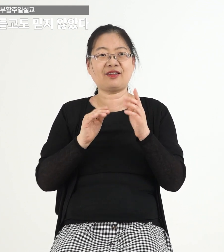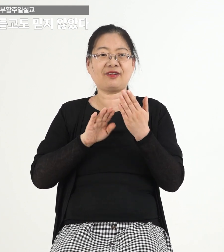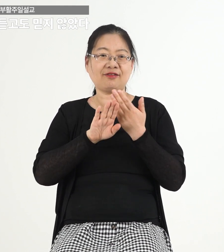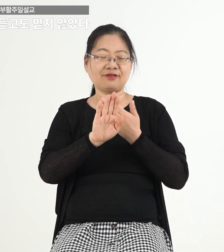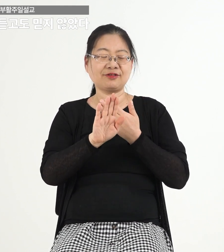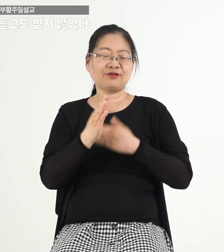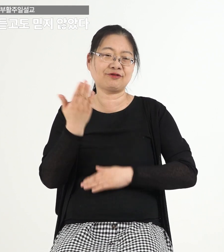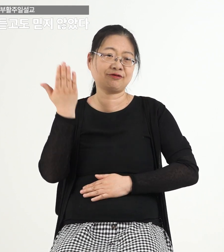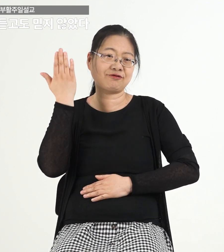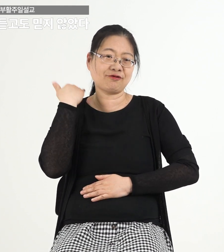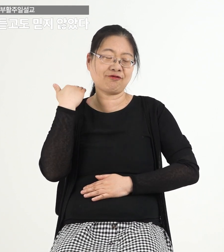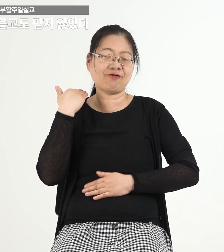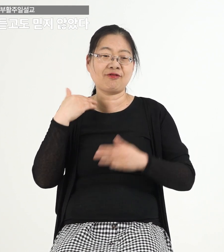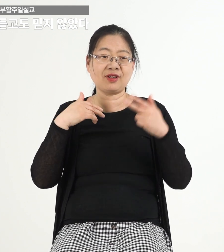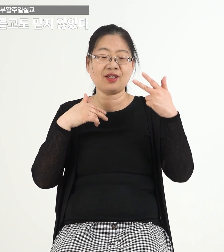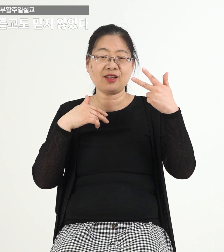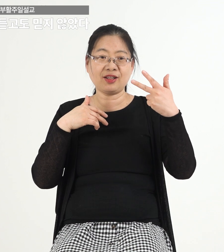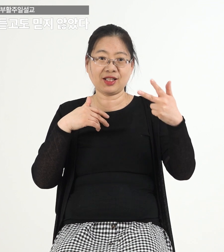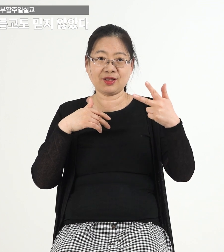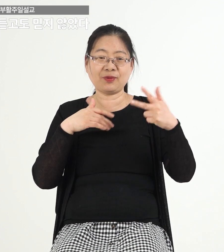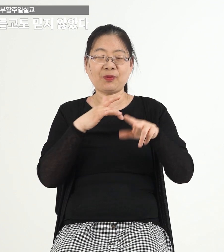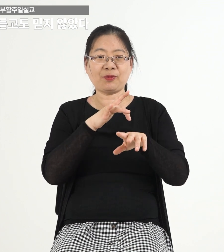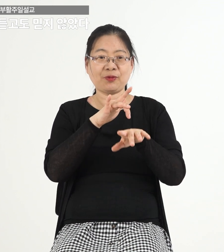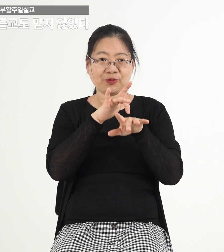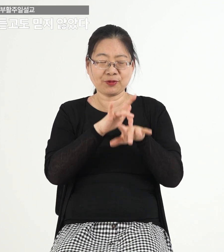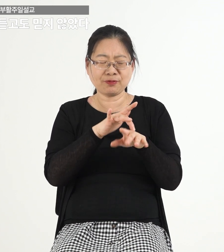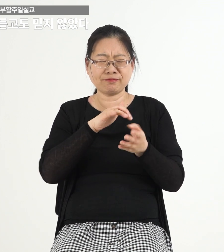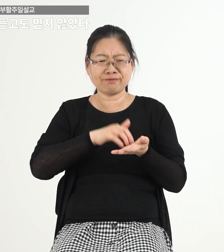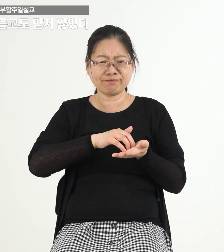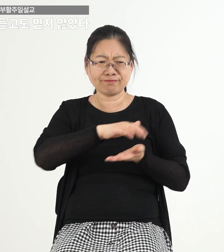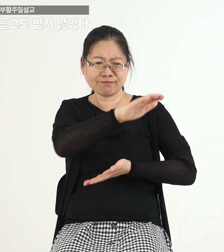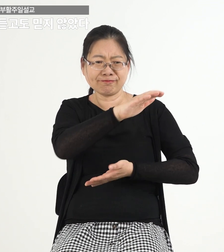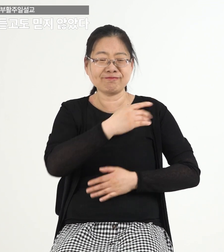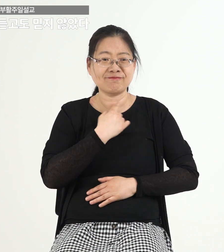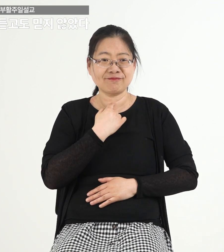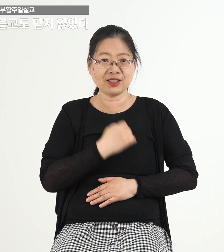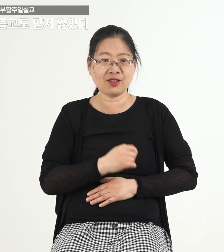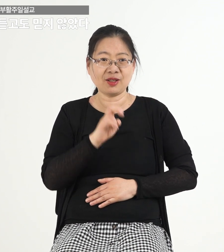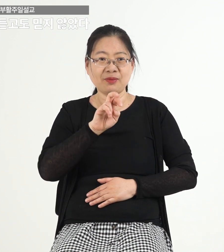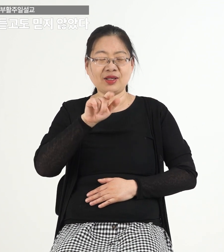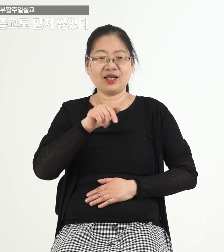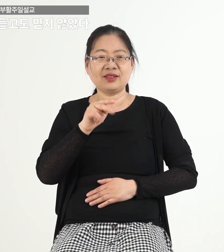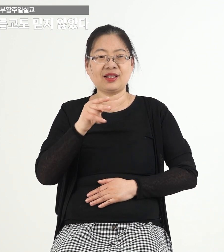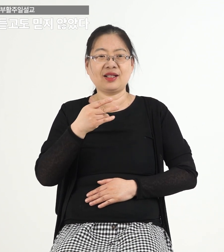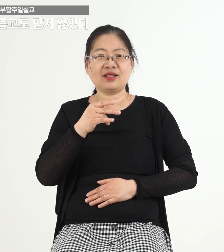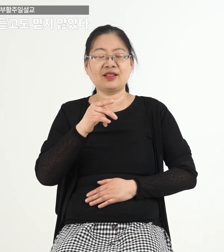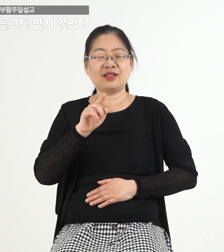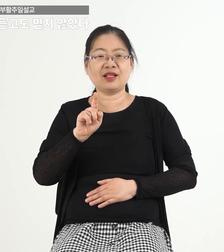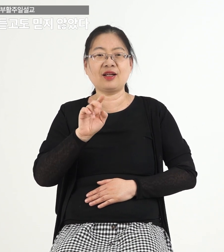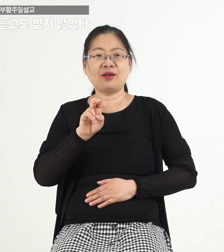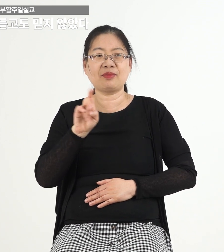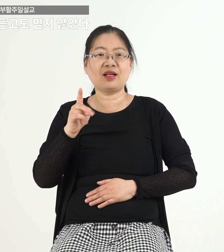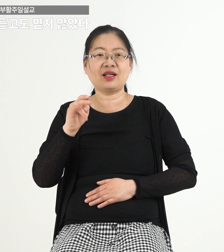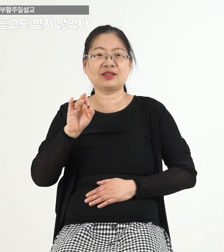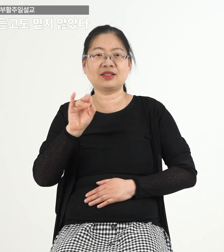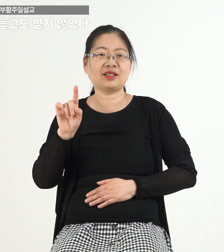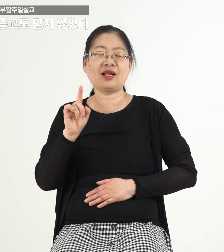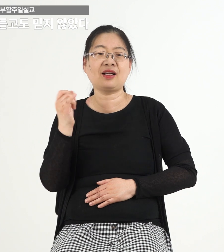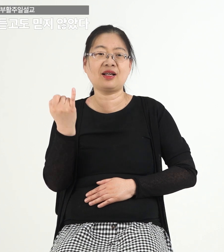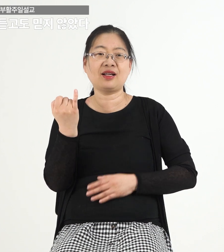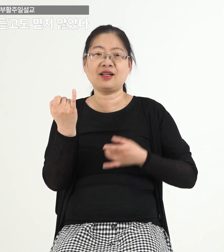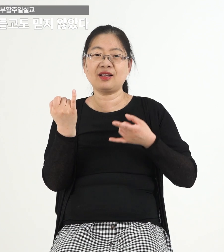전에 7 귀신을 쫓아내어 주신 막달라 마리아에게